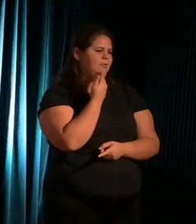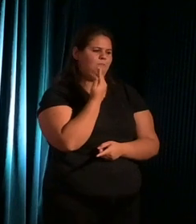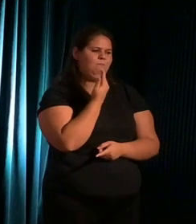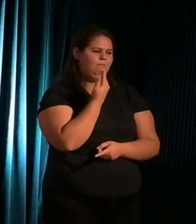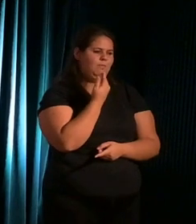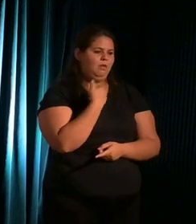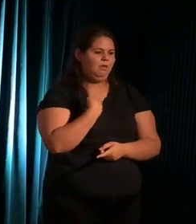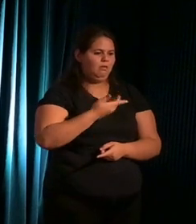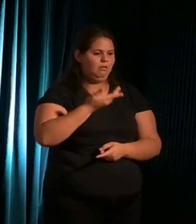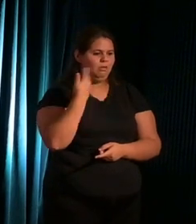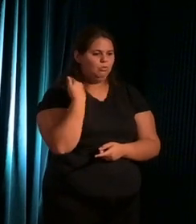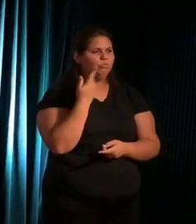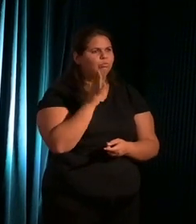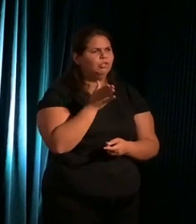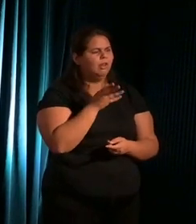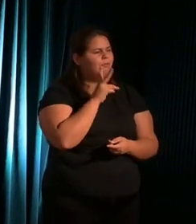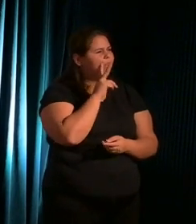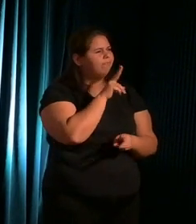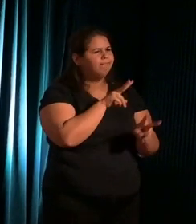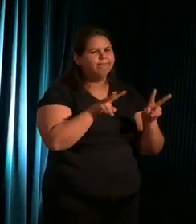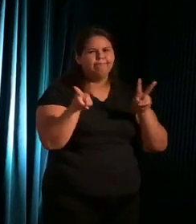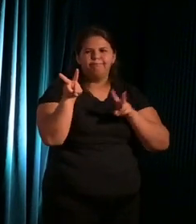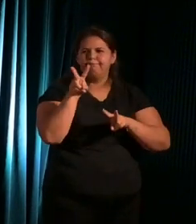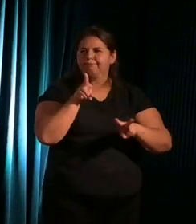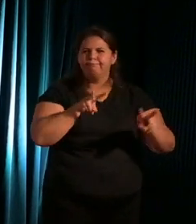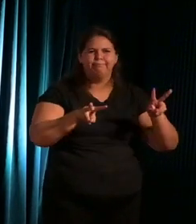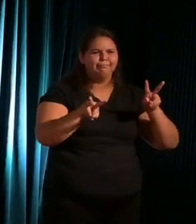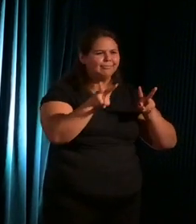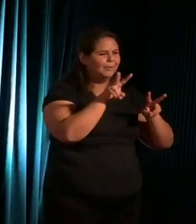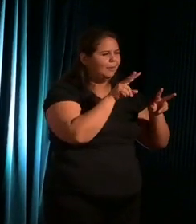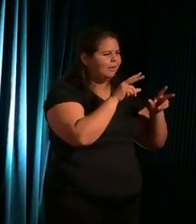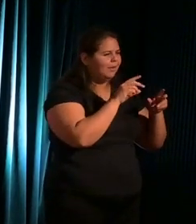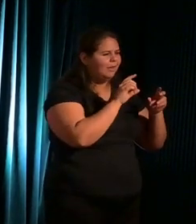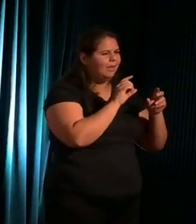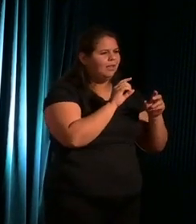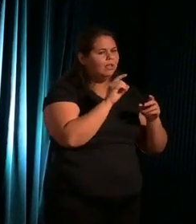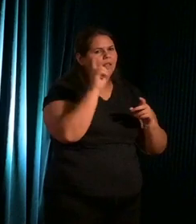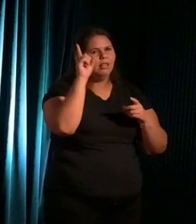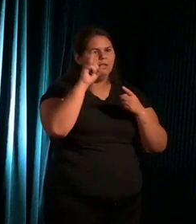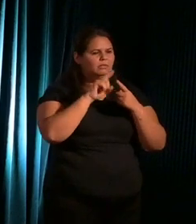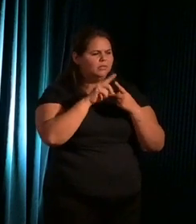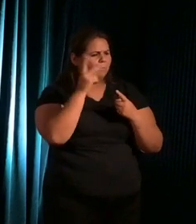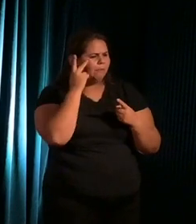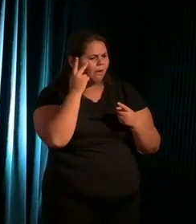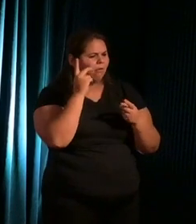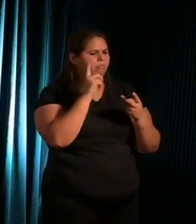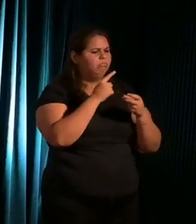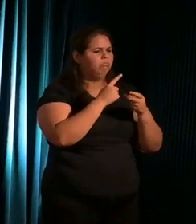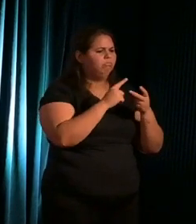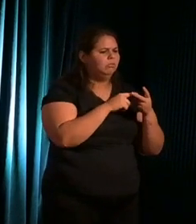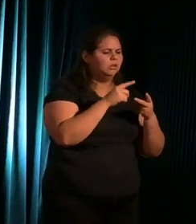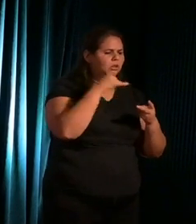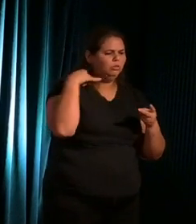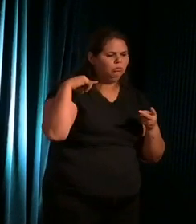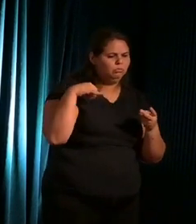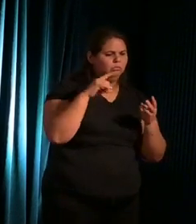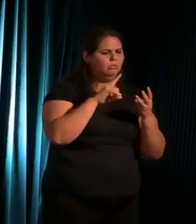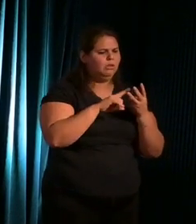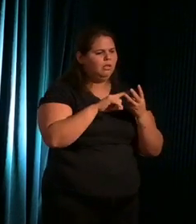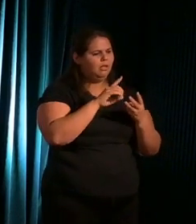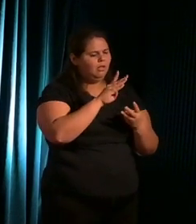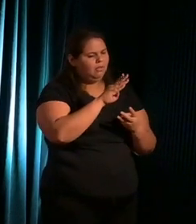exposição tantas vezes, algumas vezes. Onde elas estão? São Paulo, Rio de Janeiro,